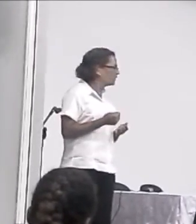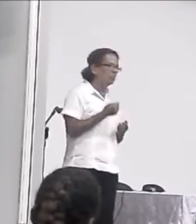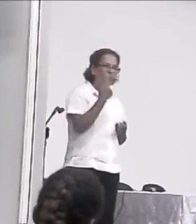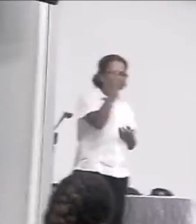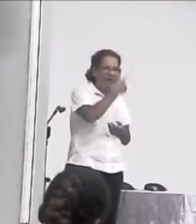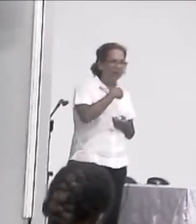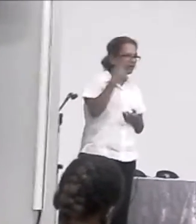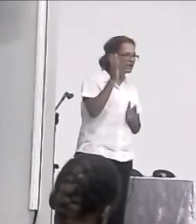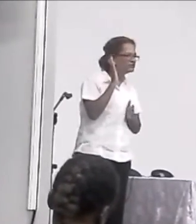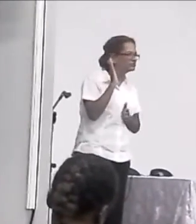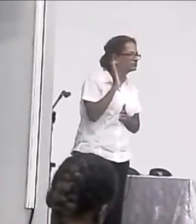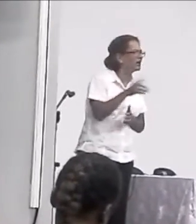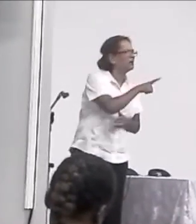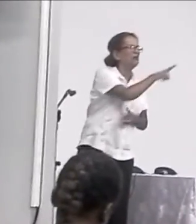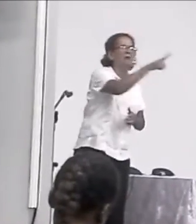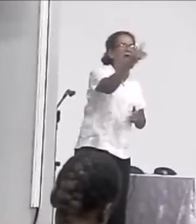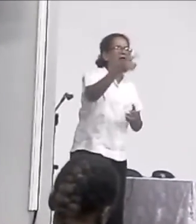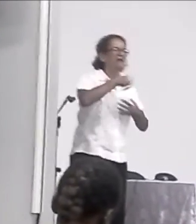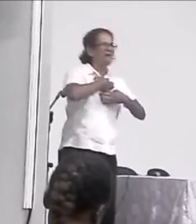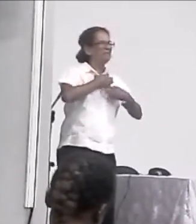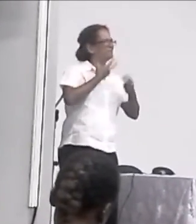hora, vocês têm muita paciência.